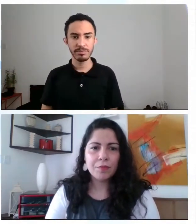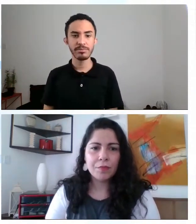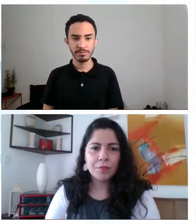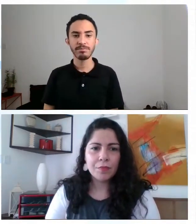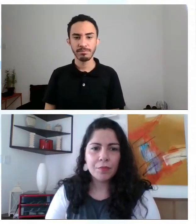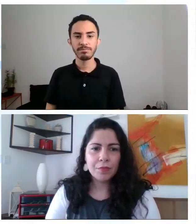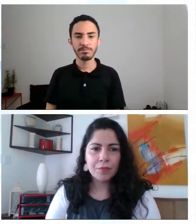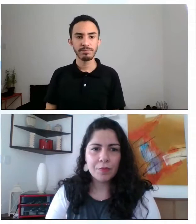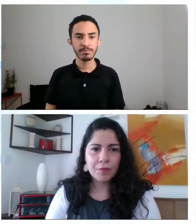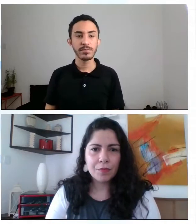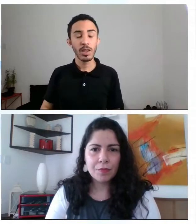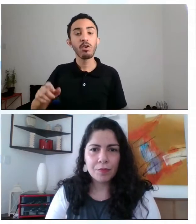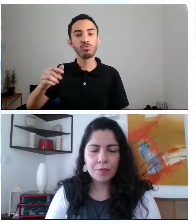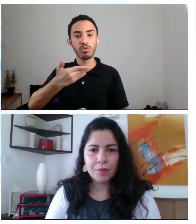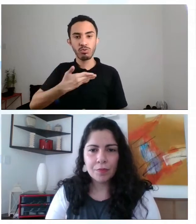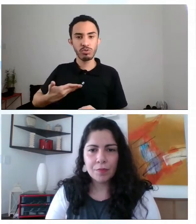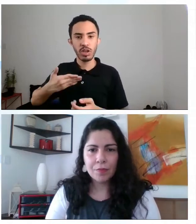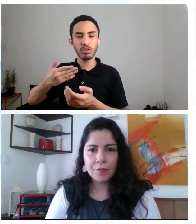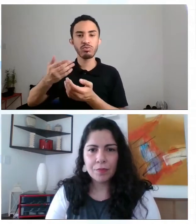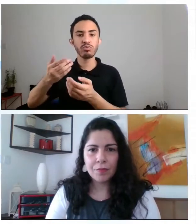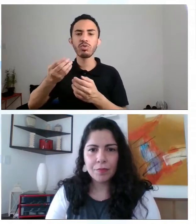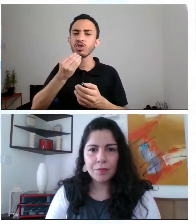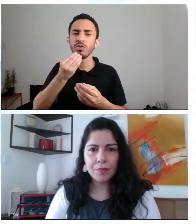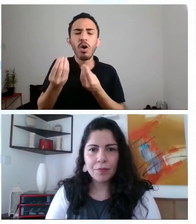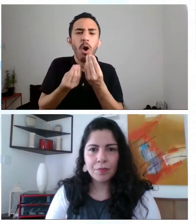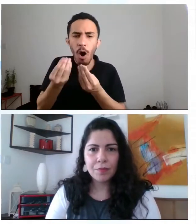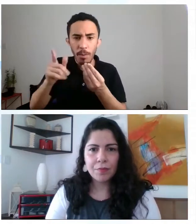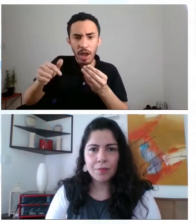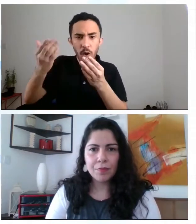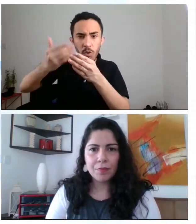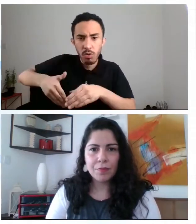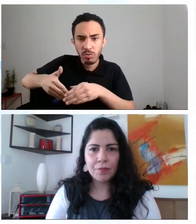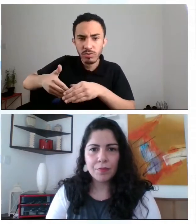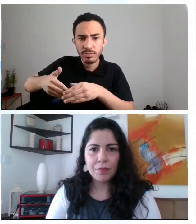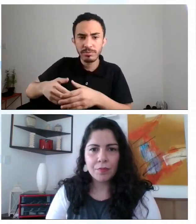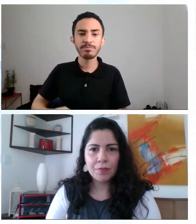Isso. Deveria contratar via concurso, essas coisas?